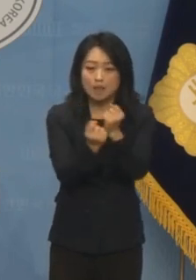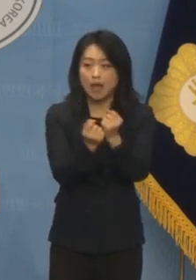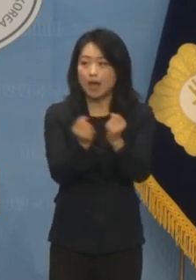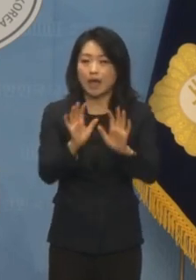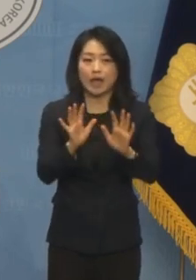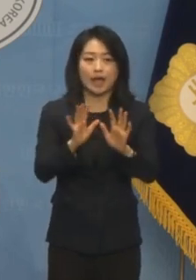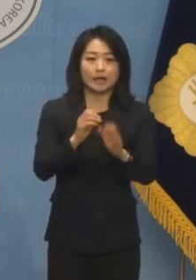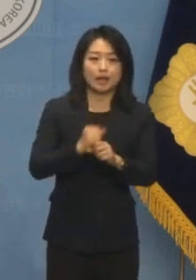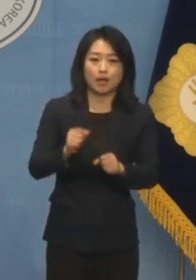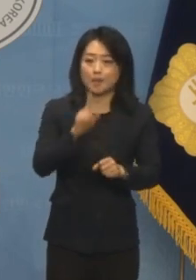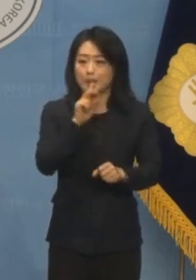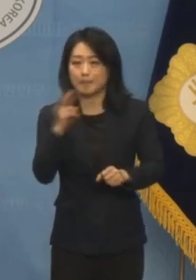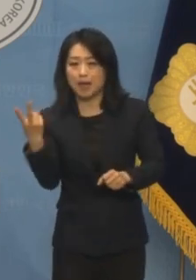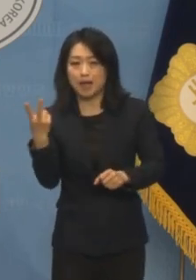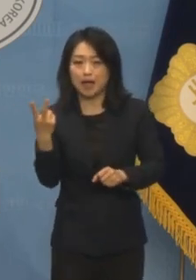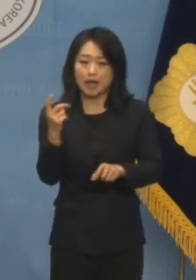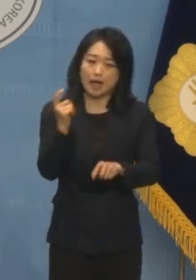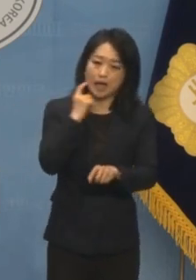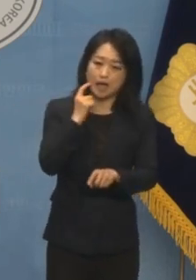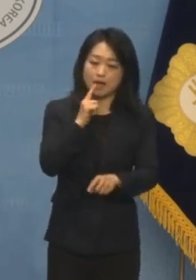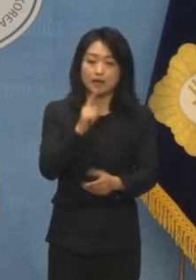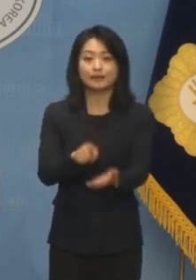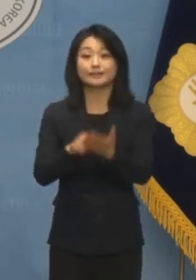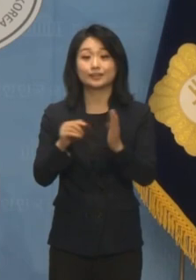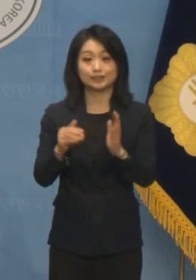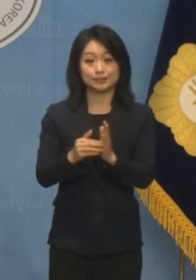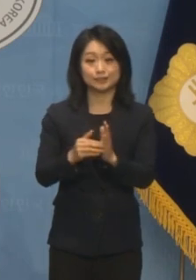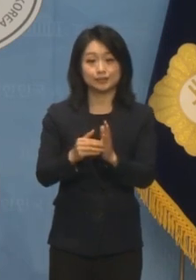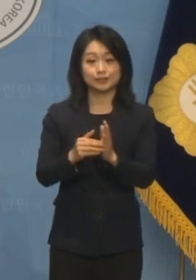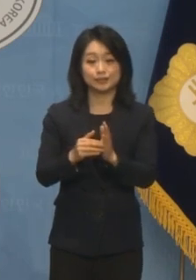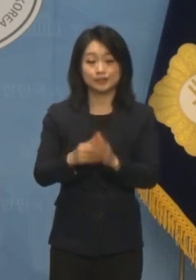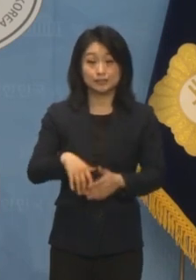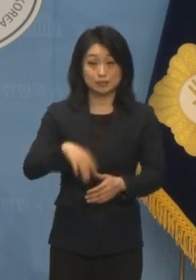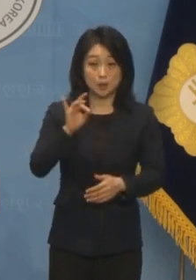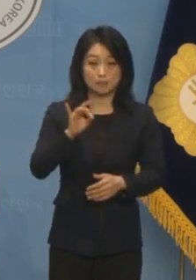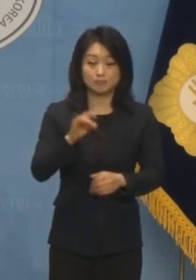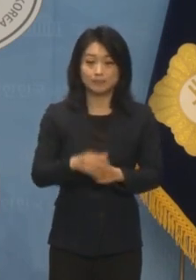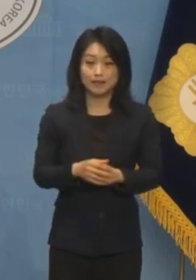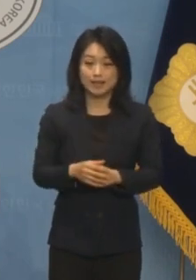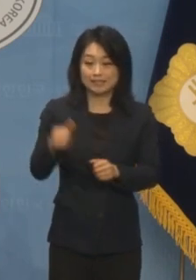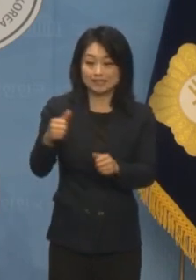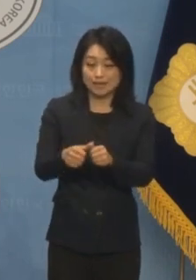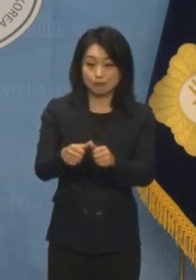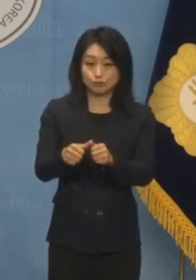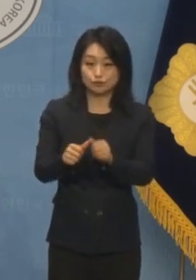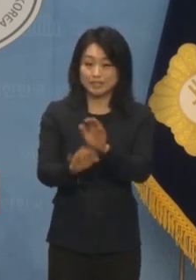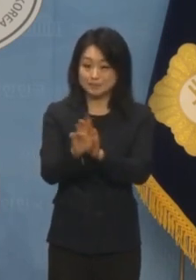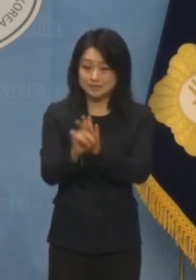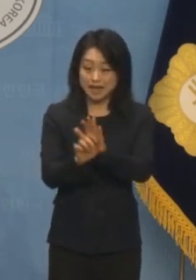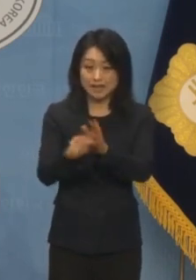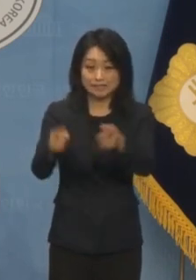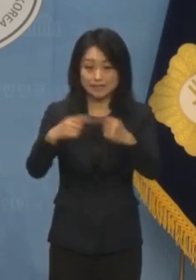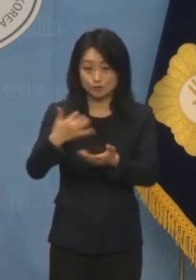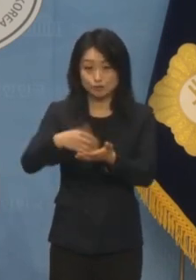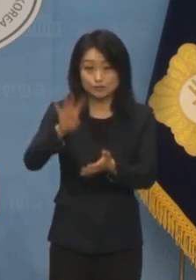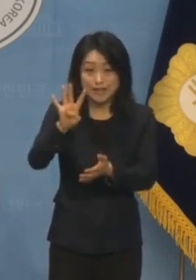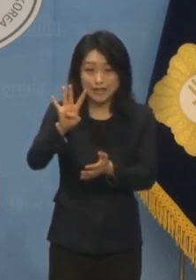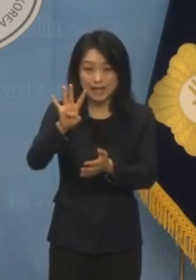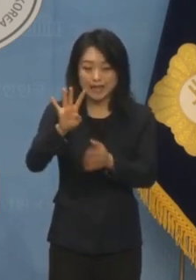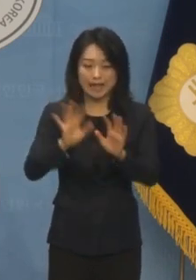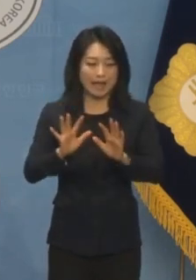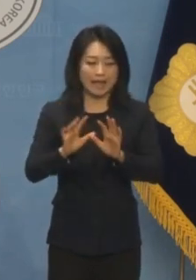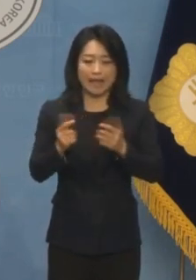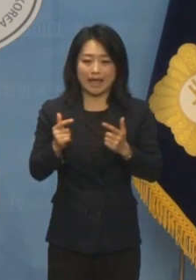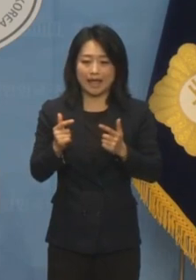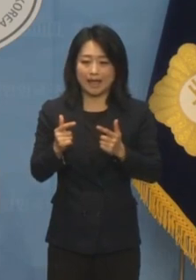하면 거짓 해명도 드러나고 있습니다. 처음에는 4개였던 자문 입찰 참여 업체가 차고였다며